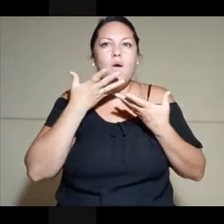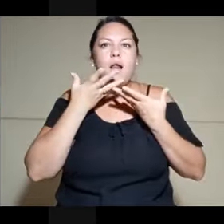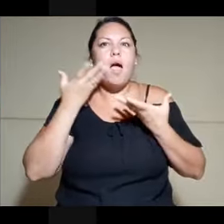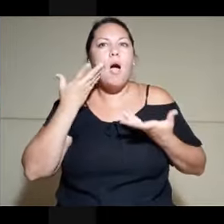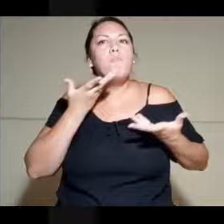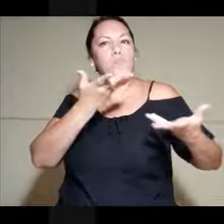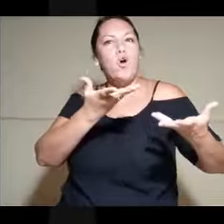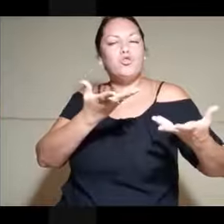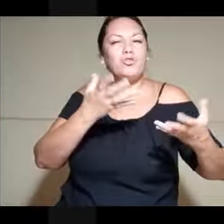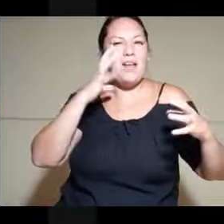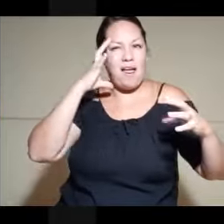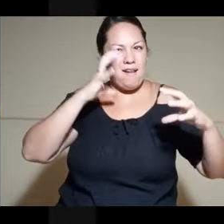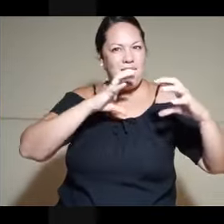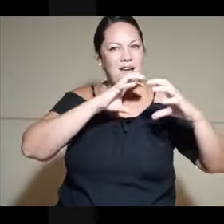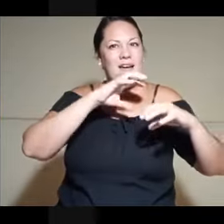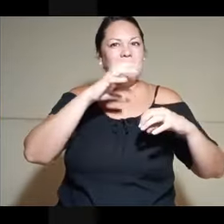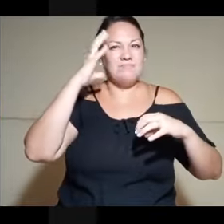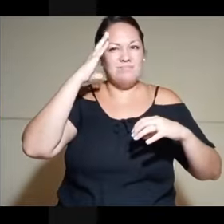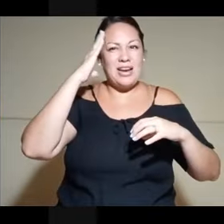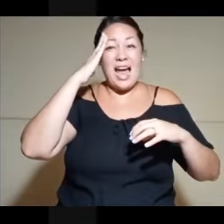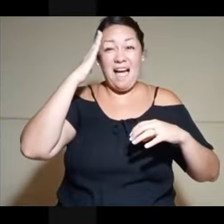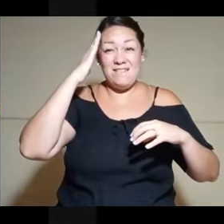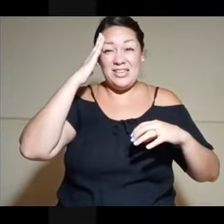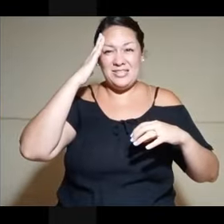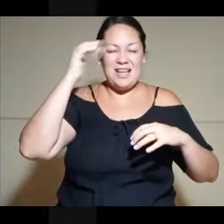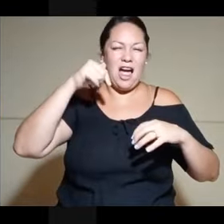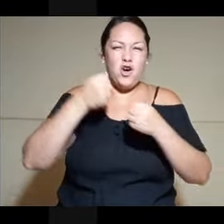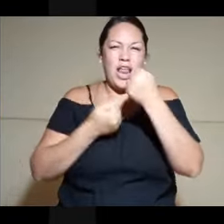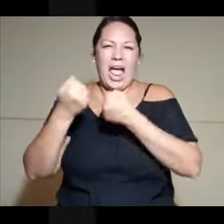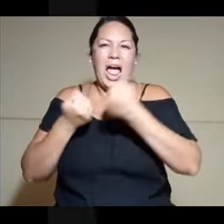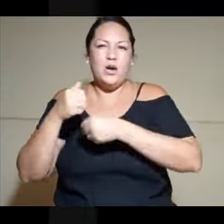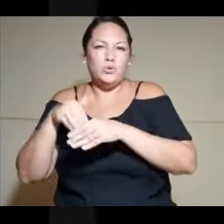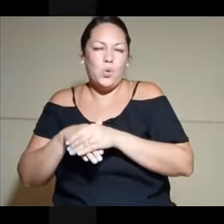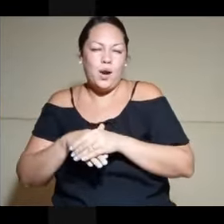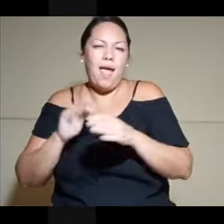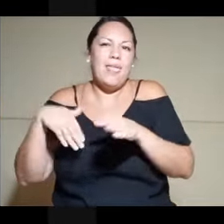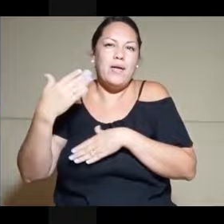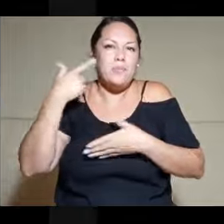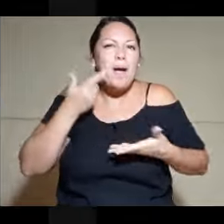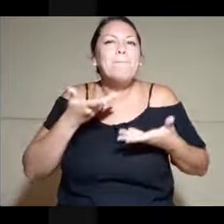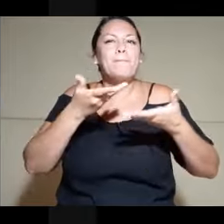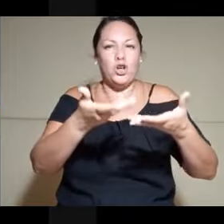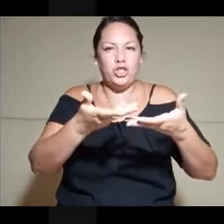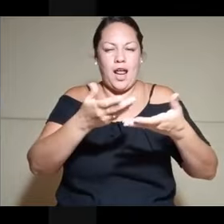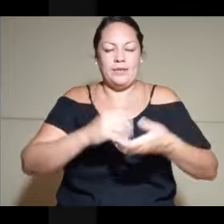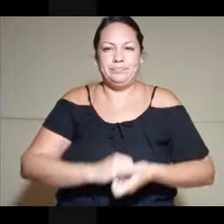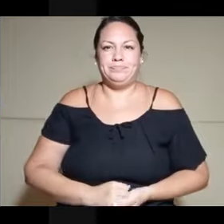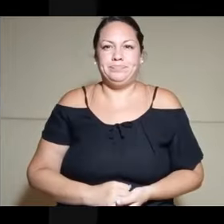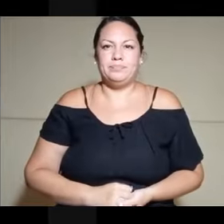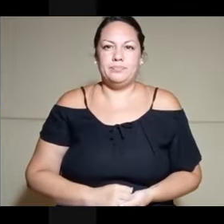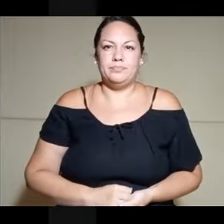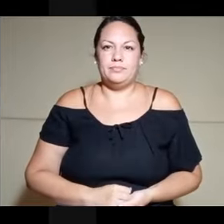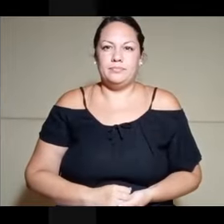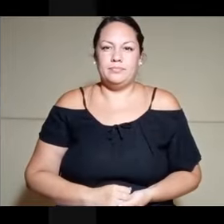está casi como en la parte posterior, sí. Yo tengo un cráneo, lo que pasa es que lo tengo en el auto y lo tengo que ir a buscar, pero se los muestro en la próxima clase,